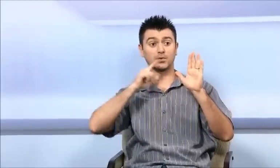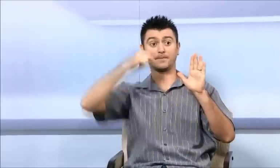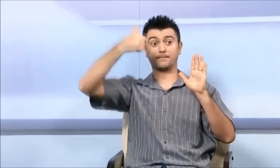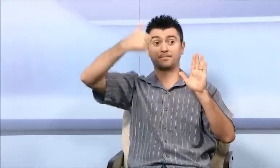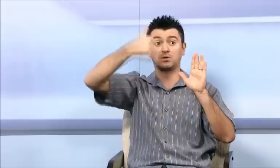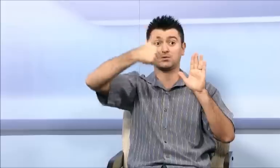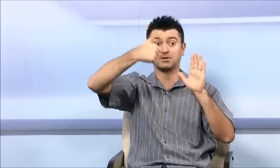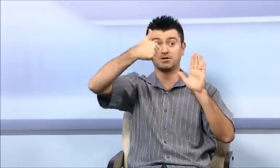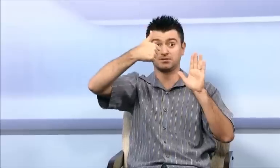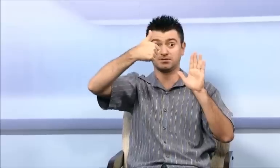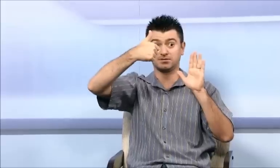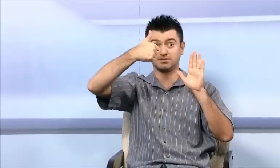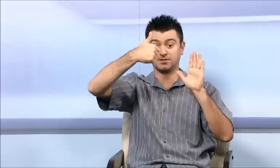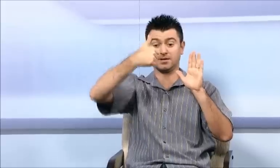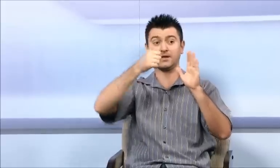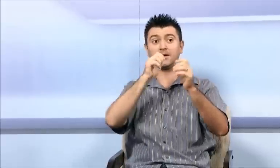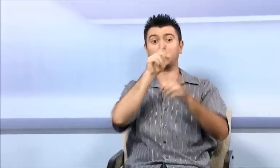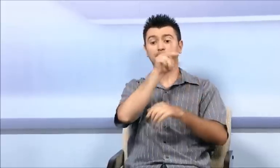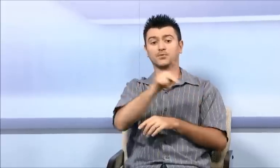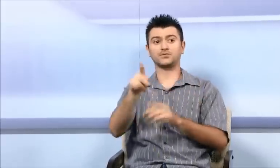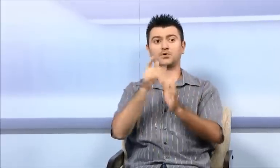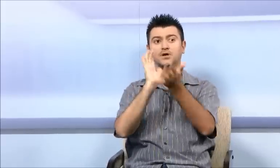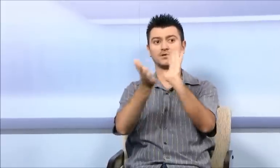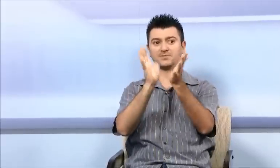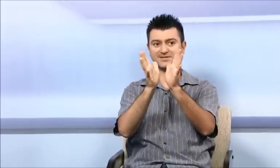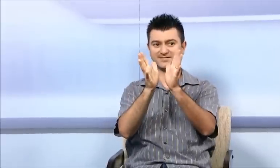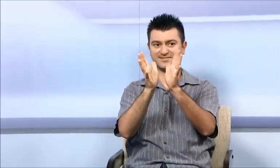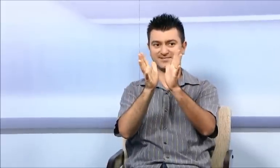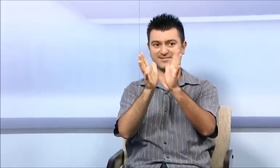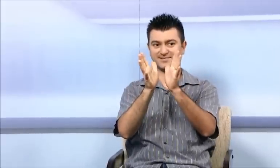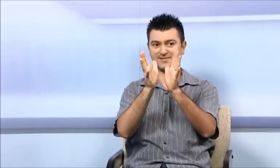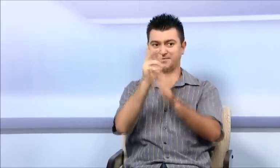E essa lei explica que o surdo,